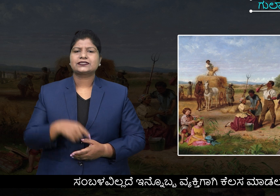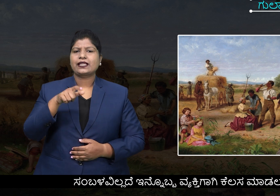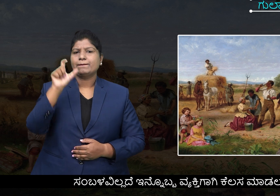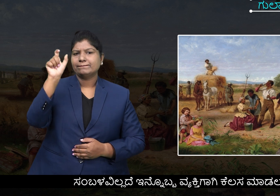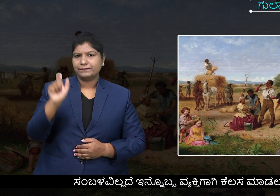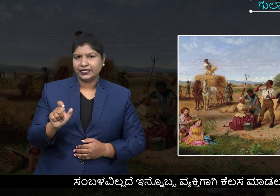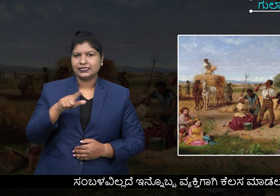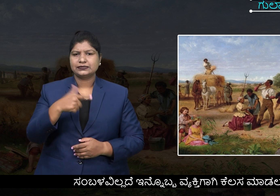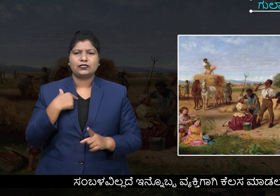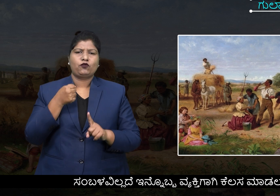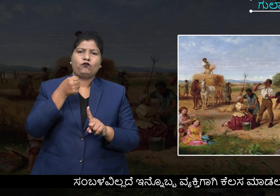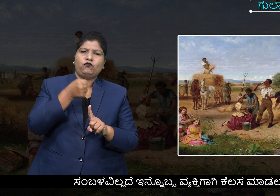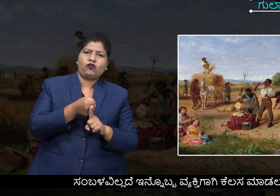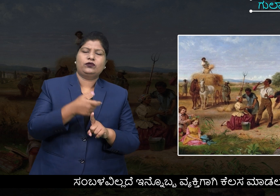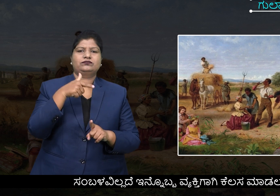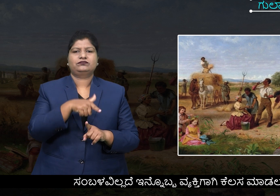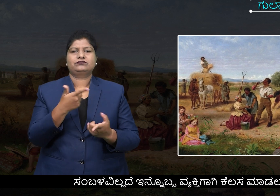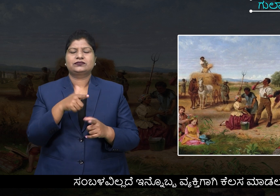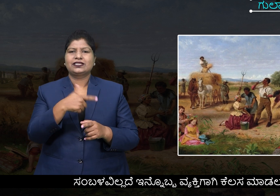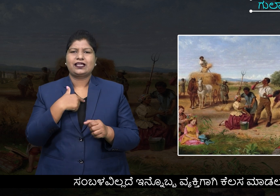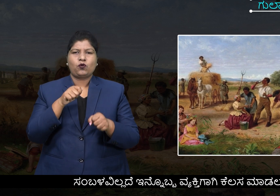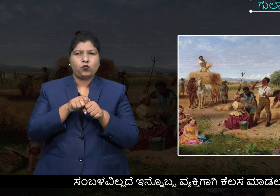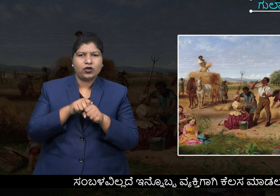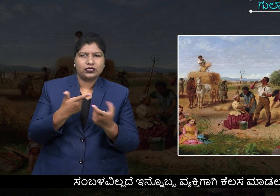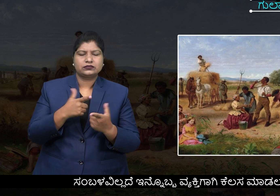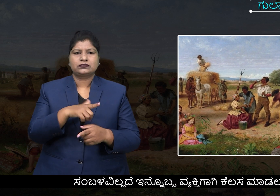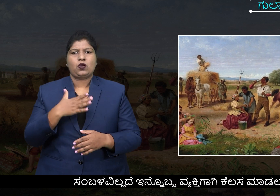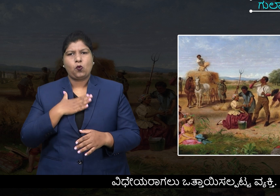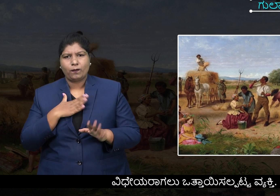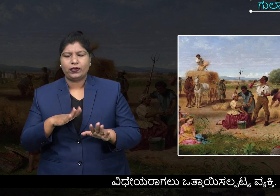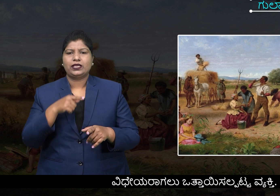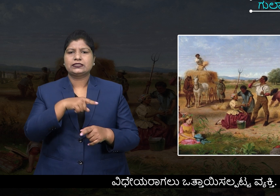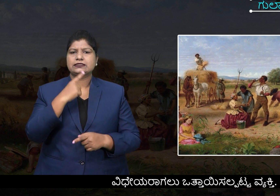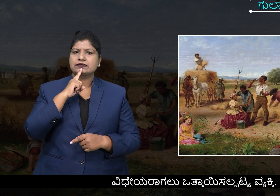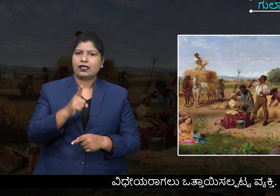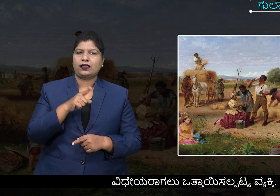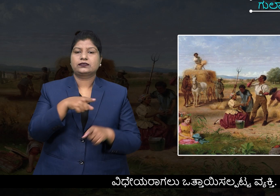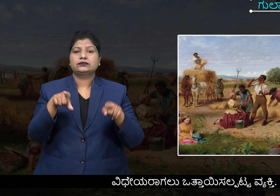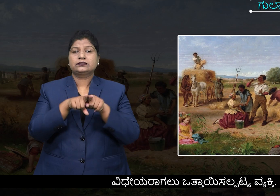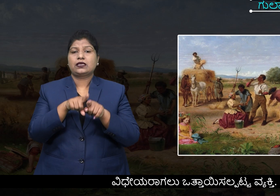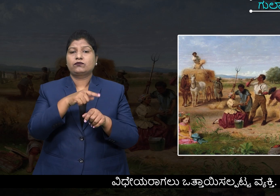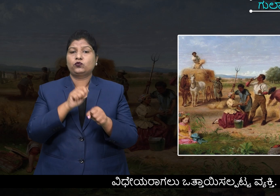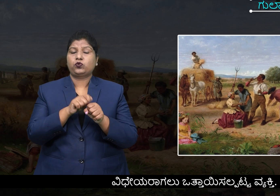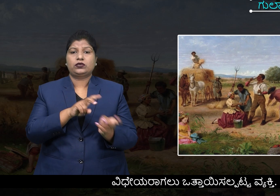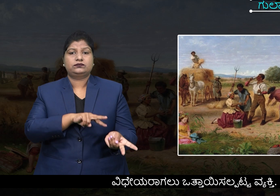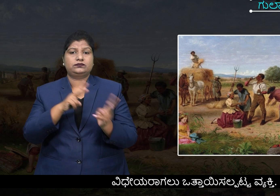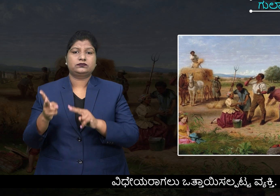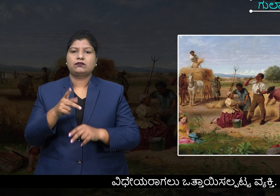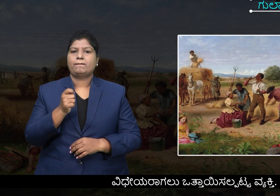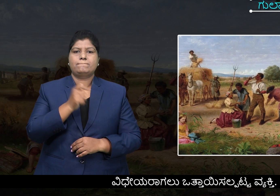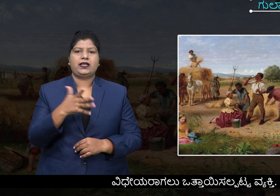ಸಂಬಳವಿಲ್ಲದೆ ಇನ್ನೊಬ್ಬ ವ್ಯಕ್ತಿಗಾಗಿ ಕೆಲಸ ಮಾಡಲು ಮತ್ತು ವಿಧೇಯರಾಗಲು ಒತ್ತಾಯಿಸಲ್ಪಟ್ಟ